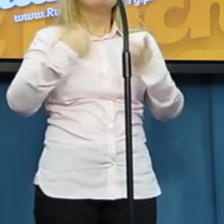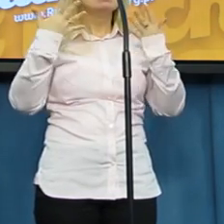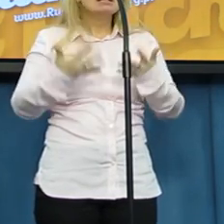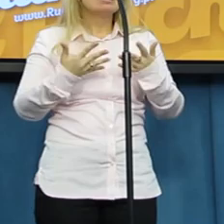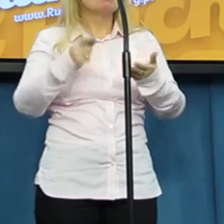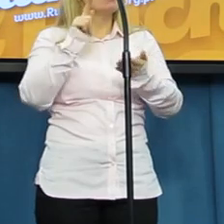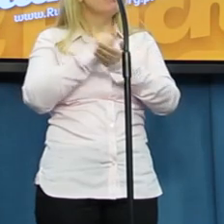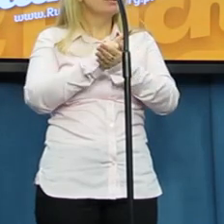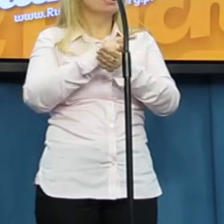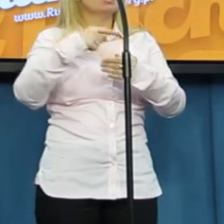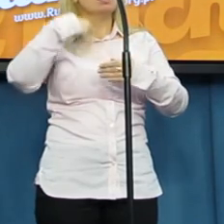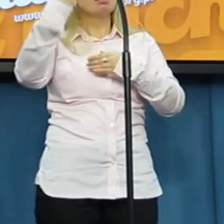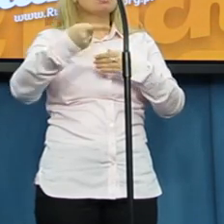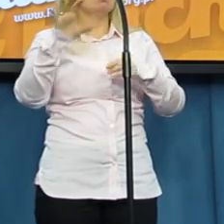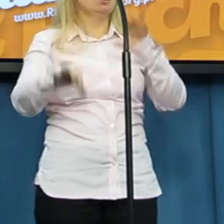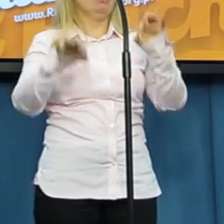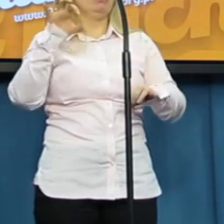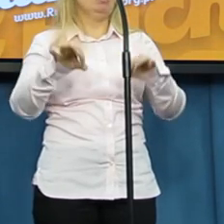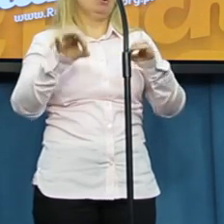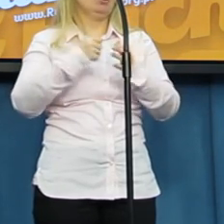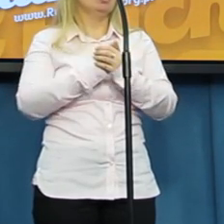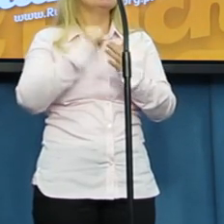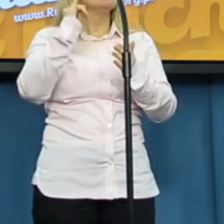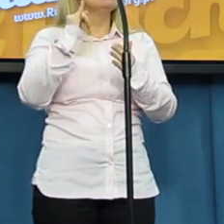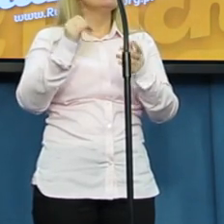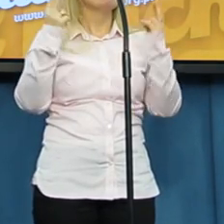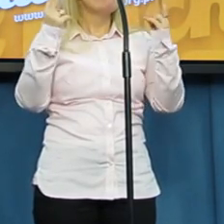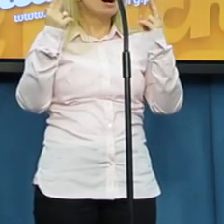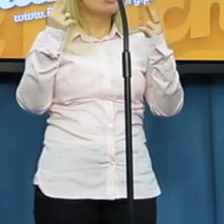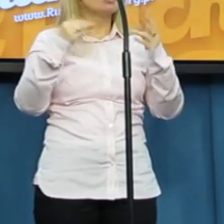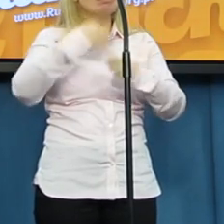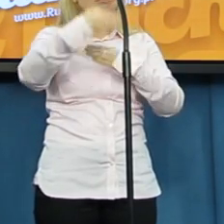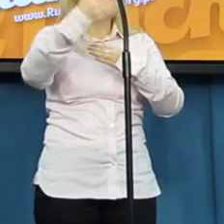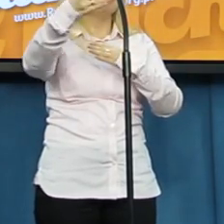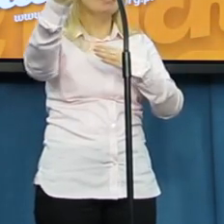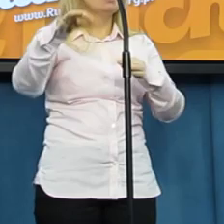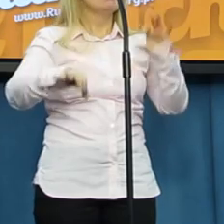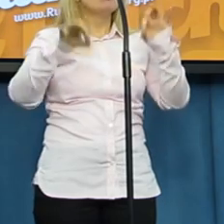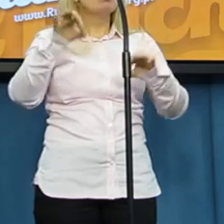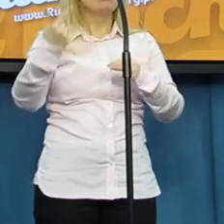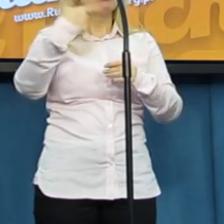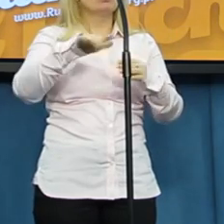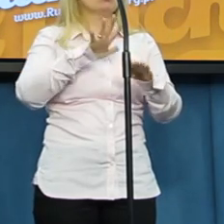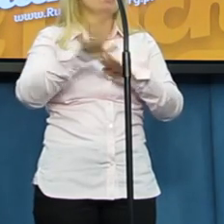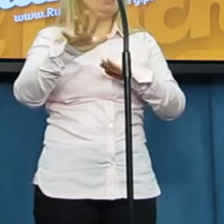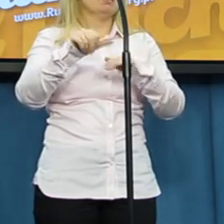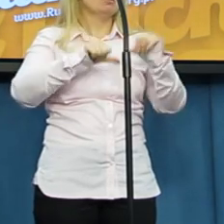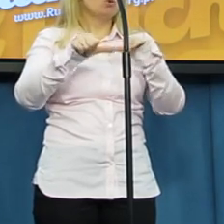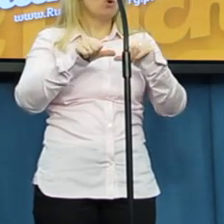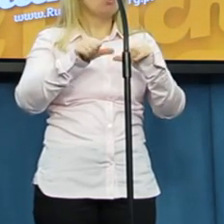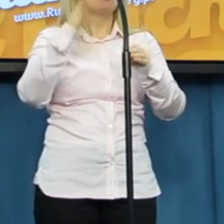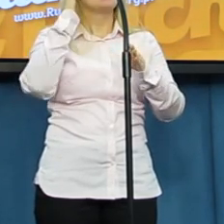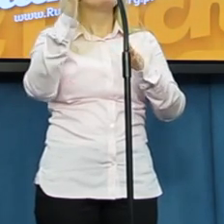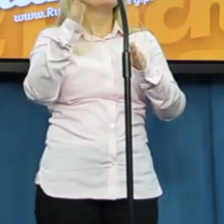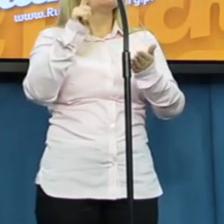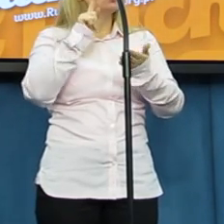wybory. Chcemy wygrać następne wybory. Ważnym etapem zwycięstwa następnych wyborów krajowych w 2015 roku będzie sukces lub nie w